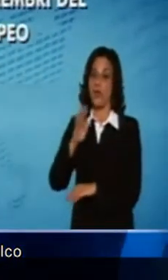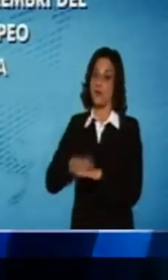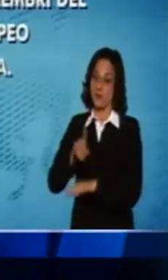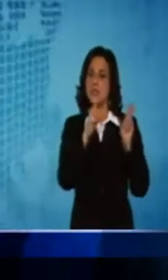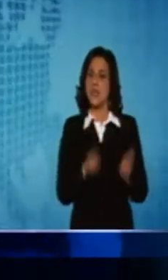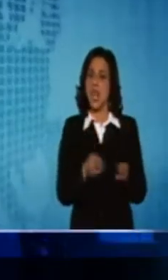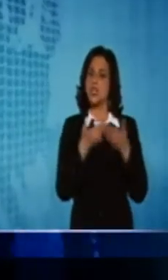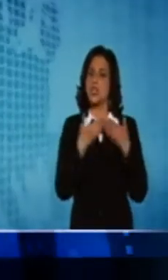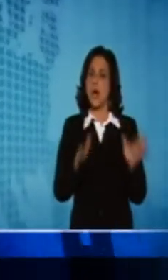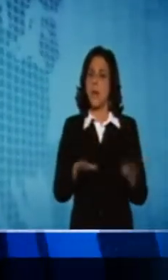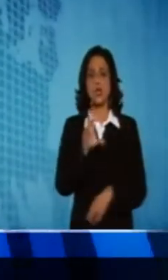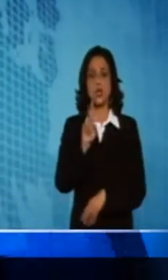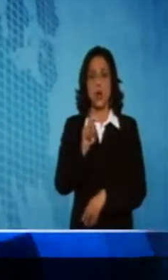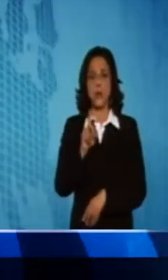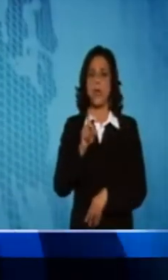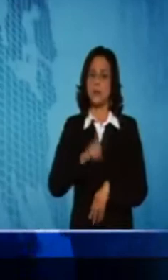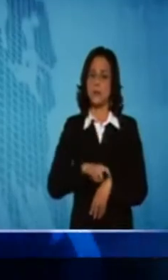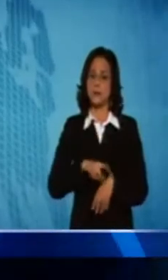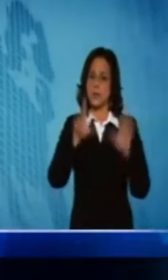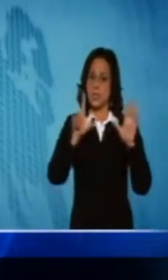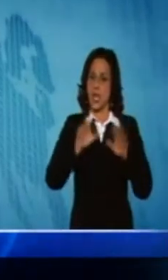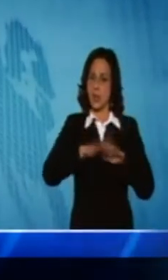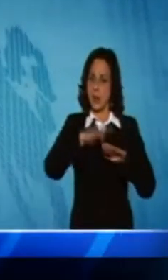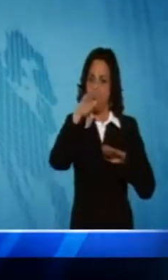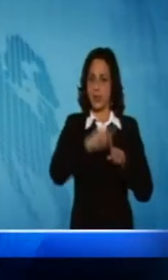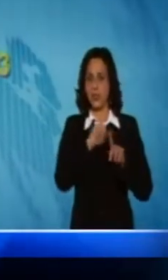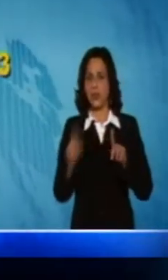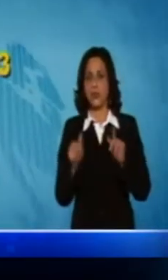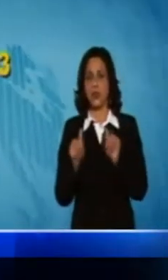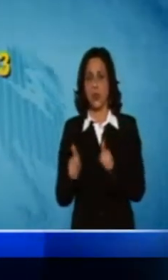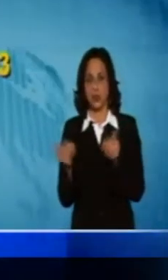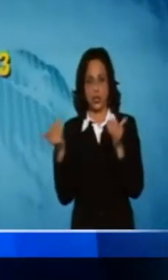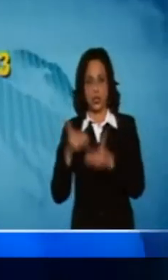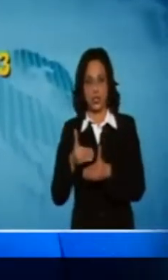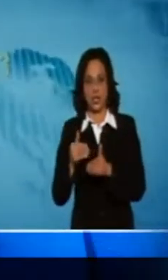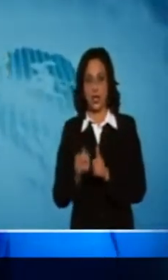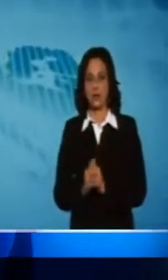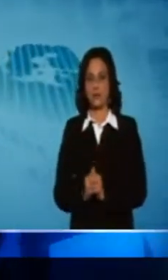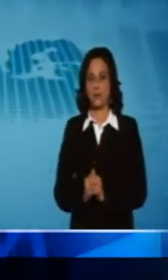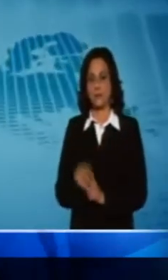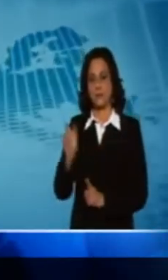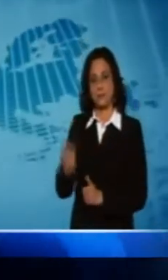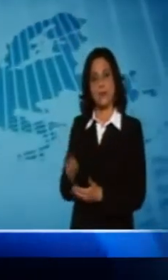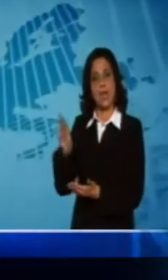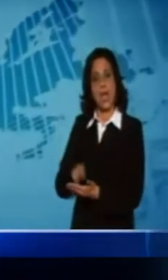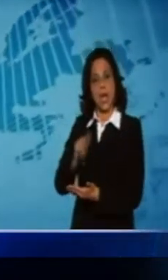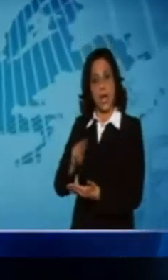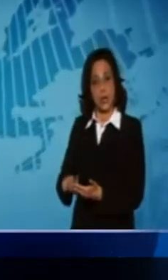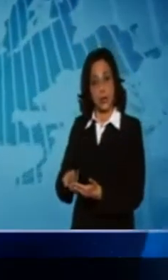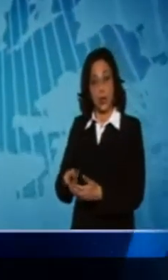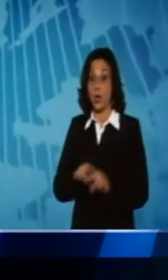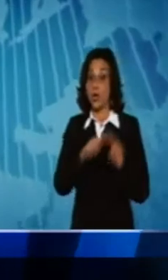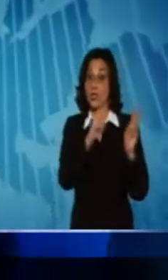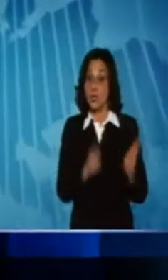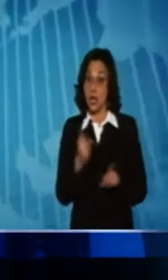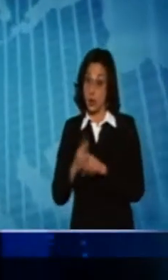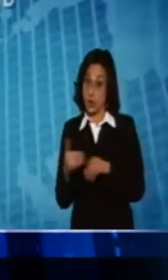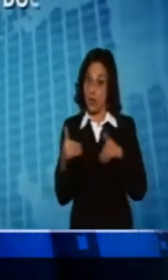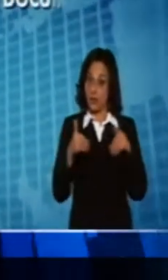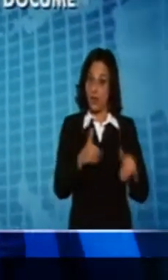si vota nella sola giornata di domani 25 maggio dalle 7 alle 23 per votare bisogna presentarsi al seggio con un documento